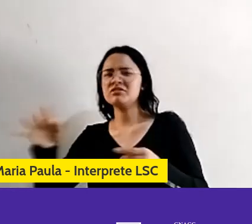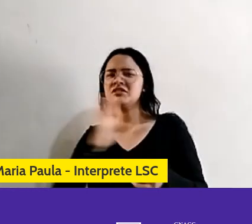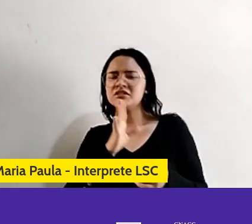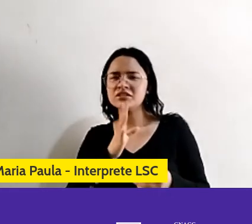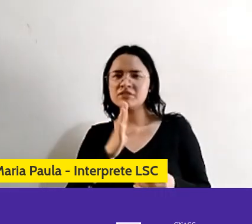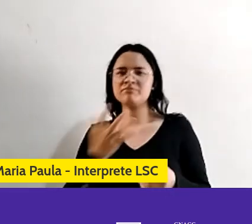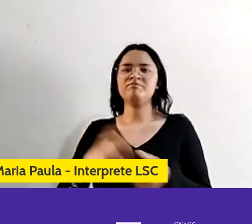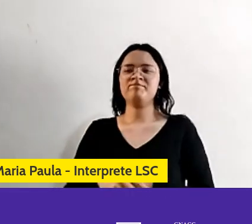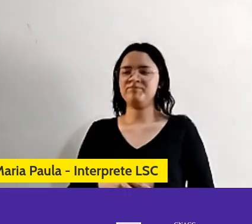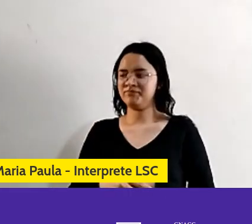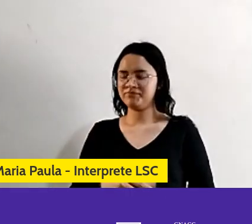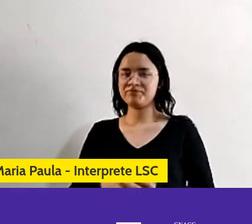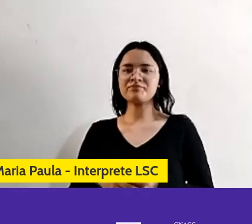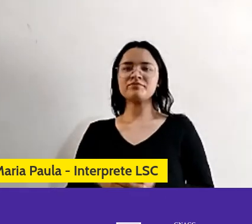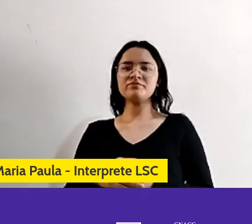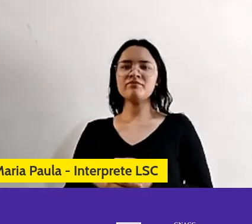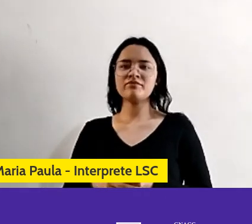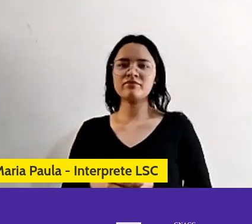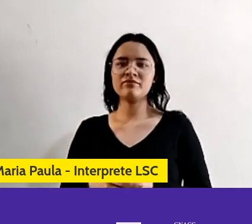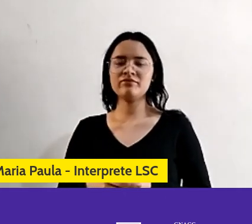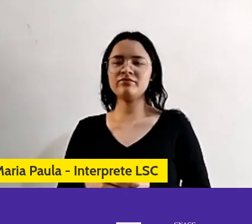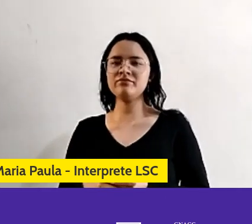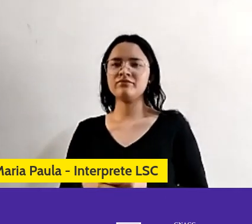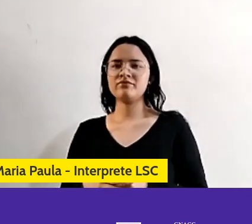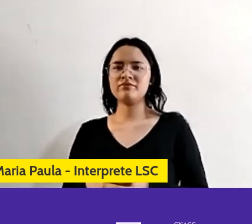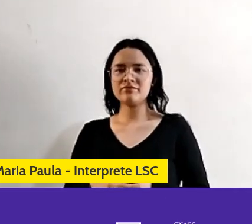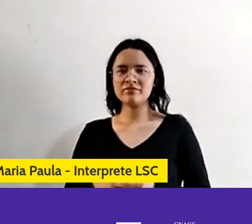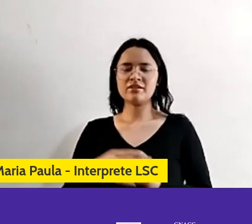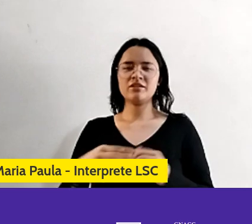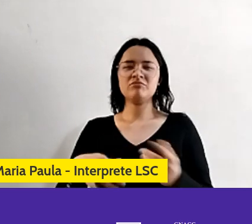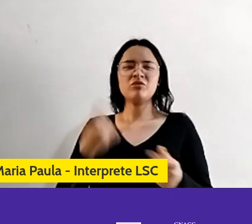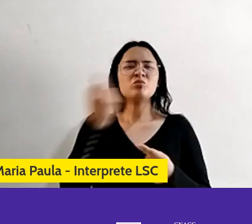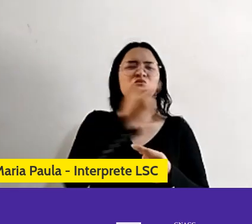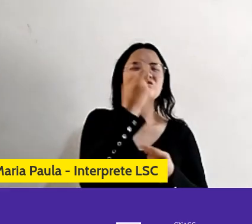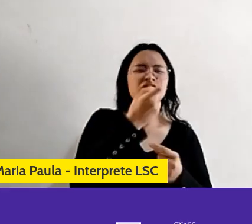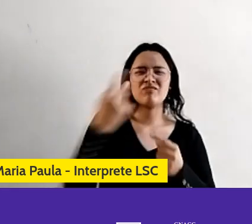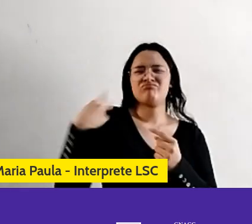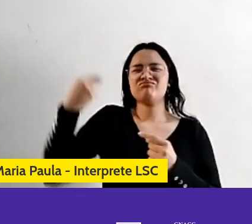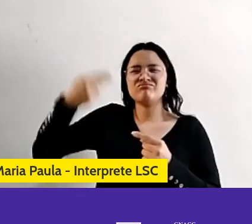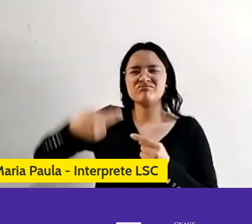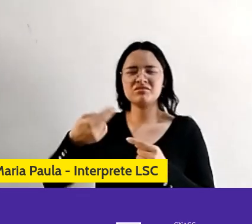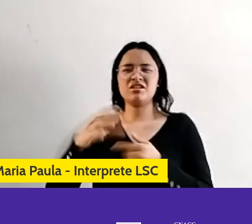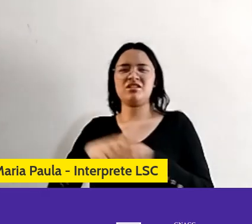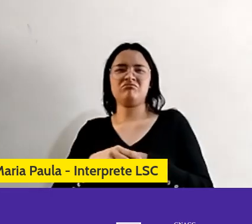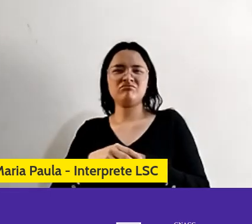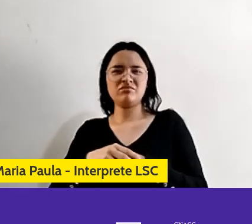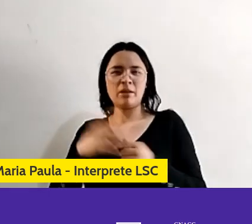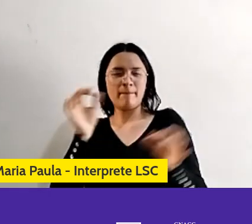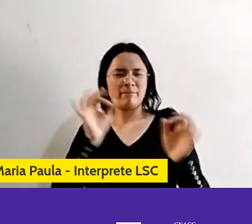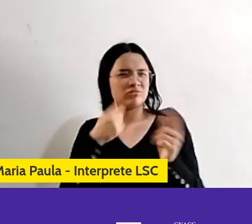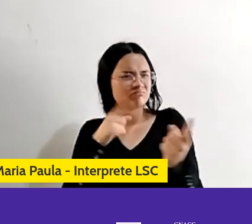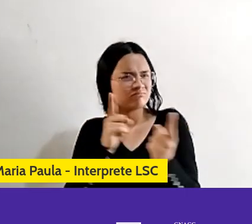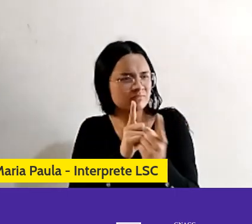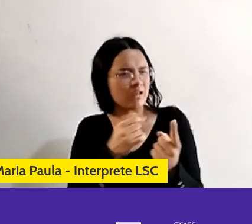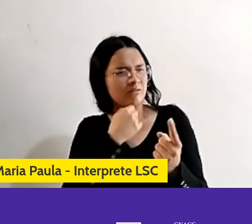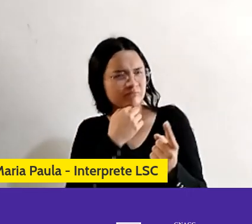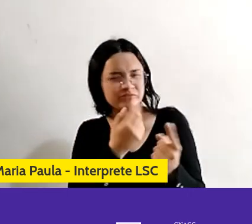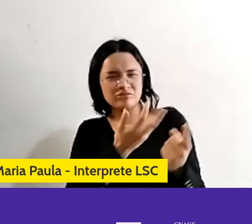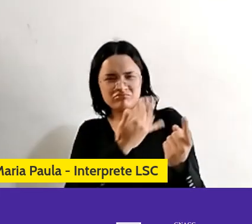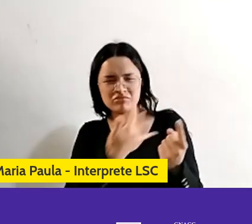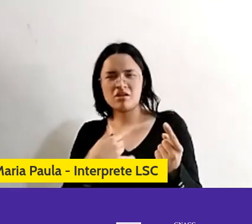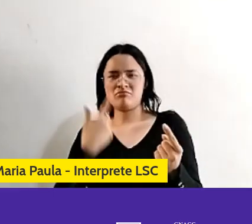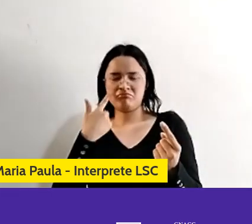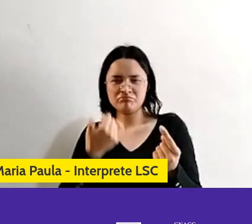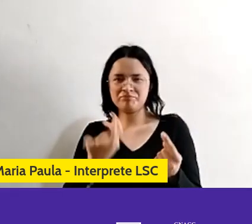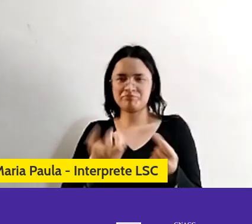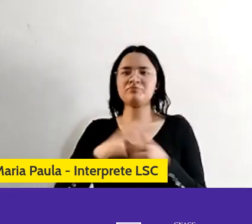poco nos basamos en eso, ¿no?, en buscar historias, en estar muy pegados y muy atentos a lo que está pasando en la